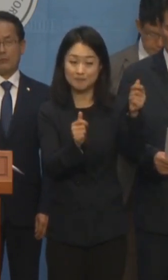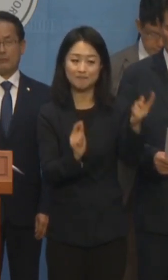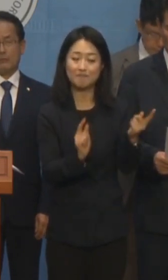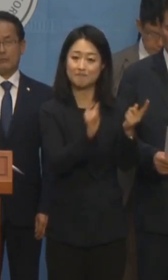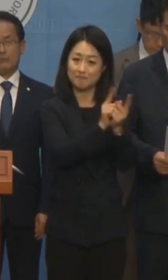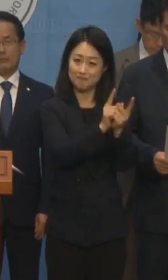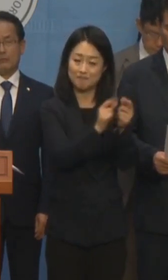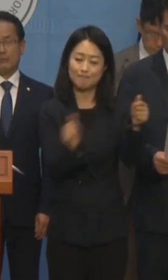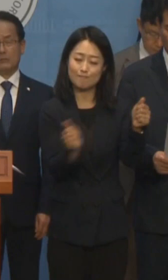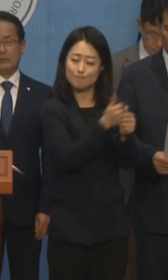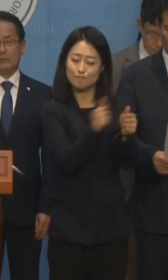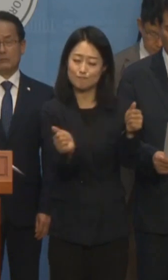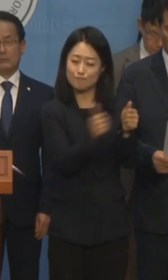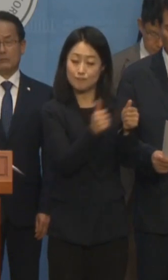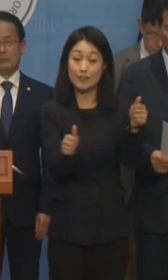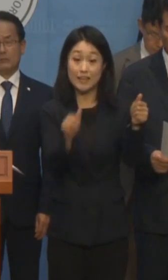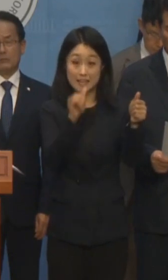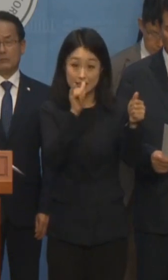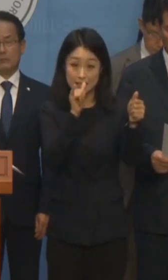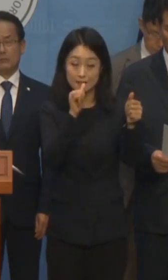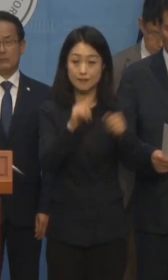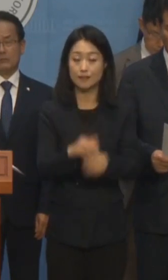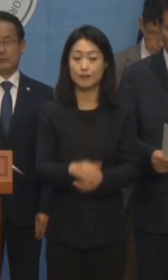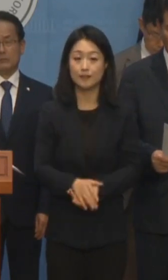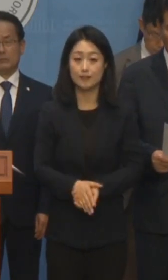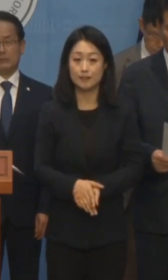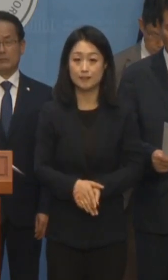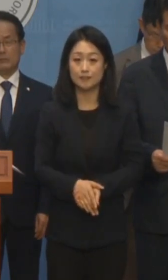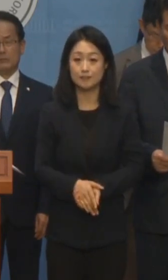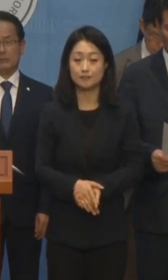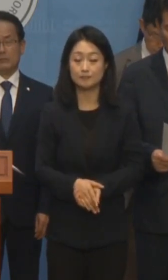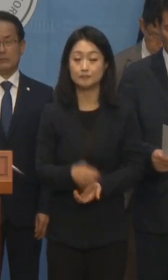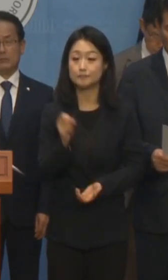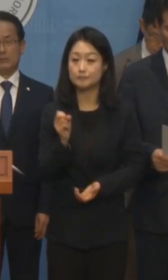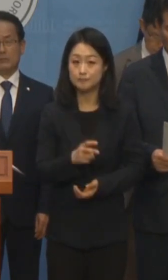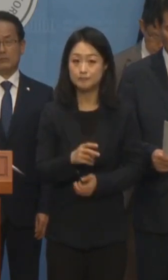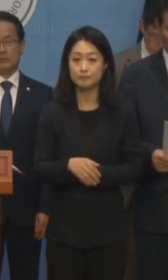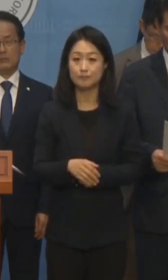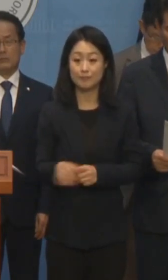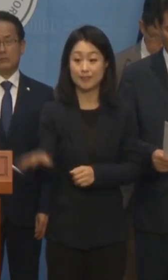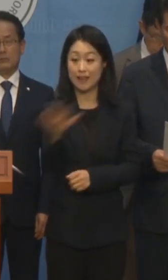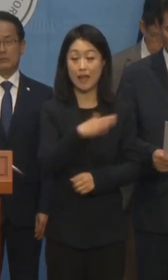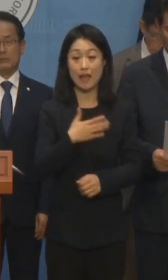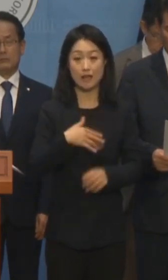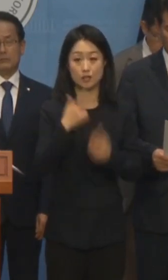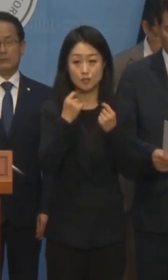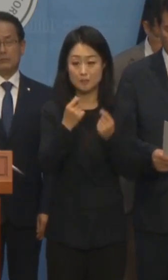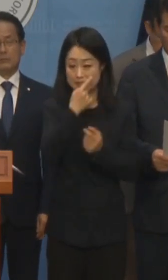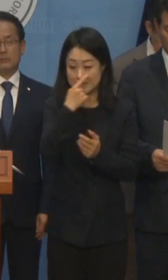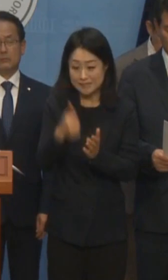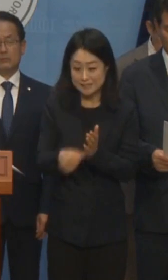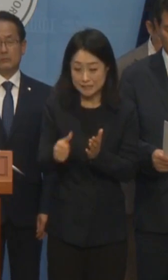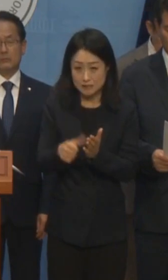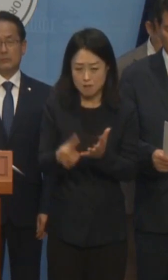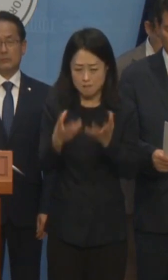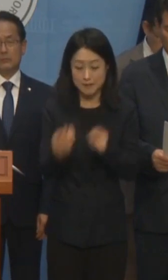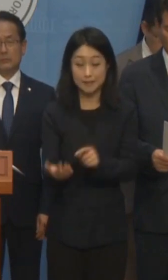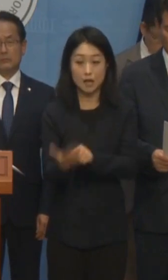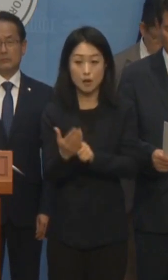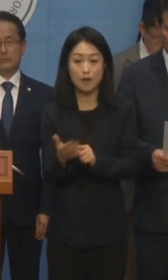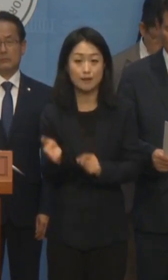직전에 출입한 기록도 구체적으로 제시되었다. 이렇듯 삼척 동자도 알 수 있는 증거가 차고